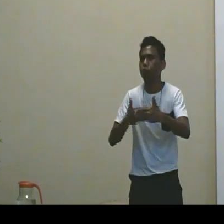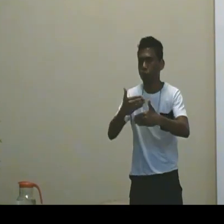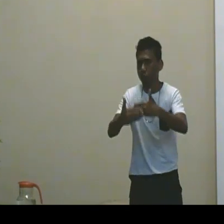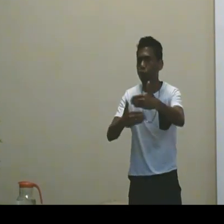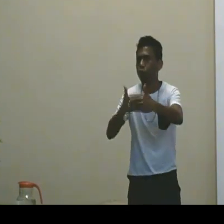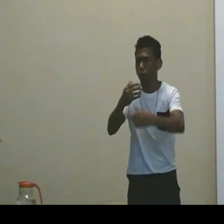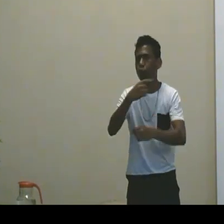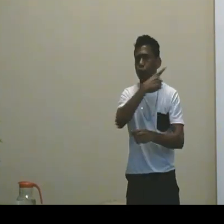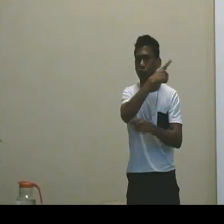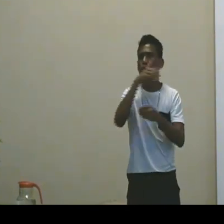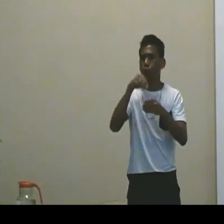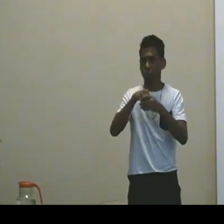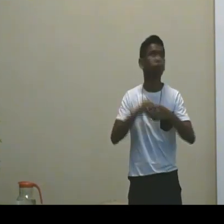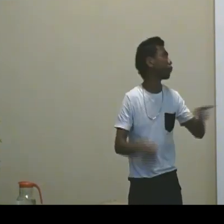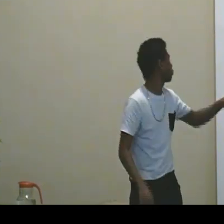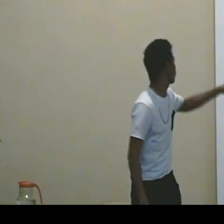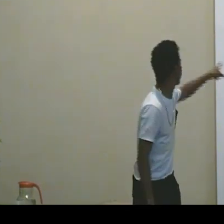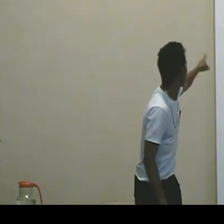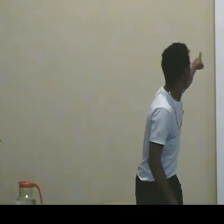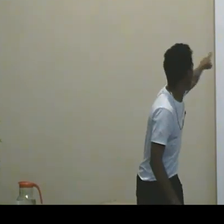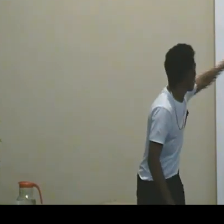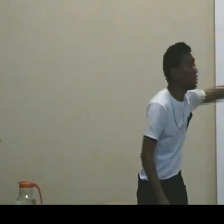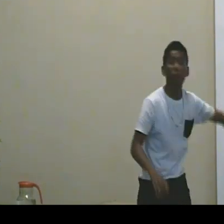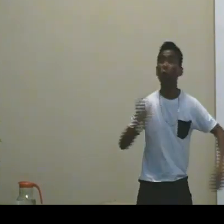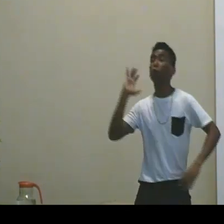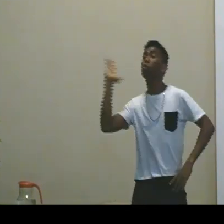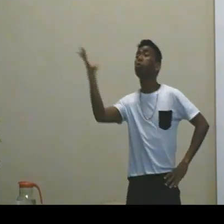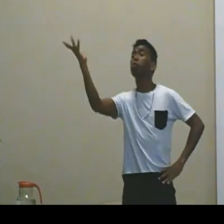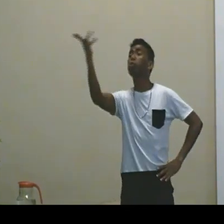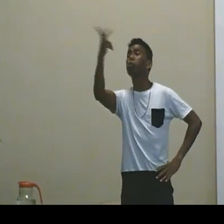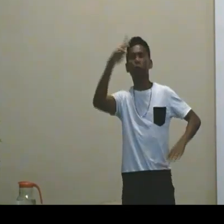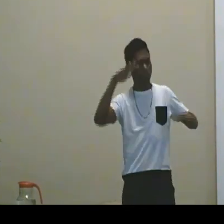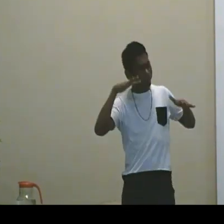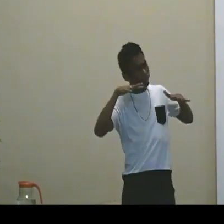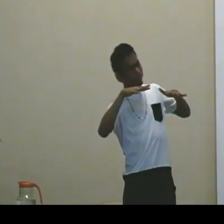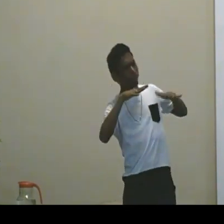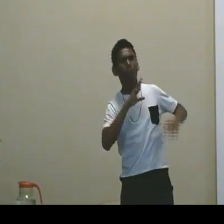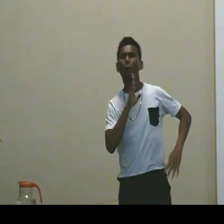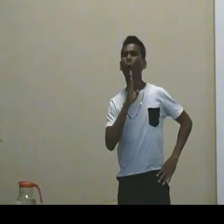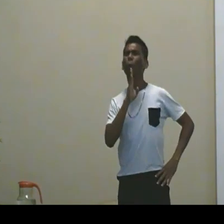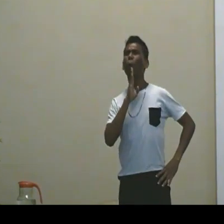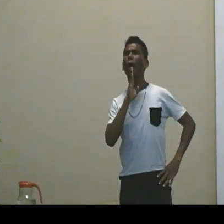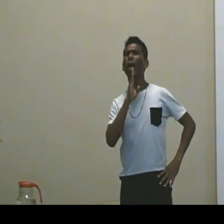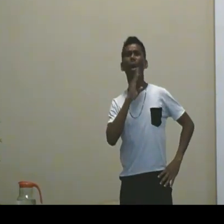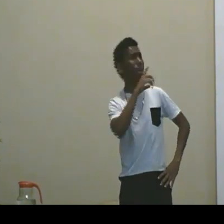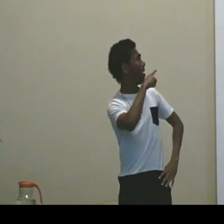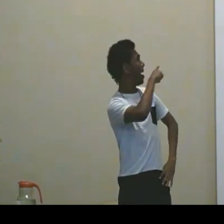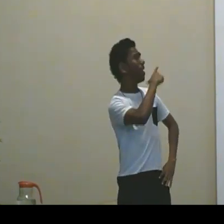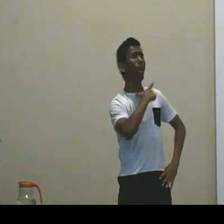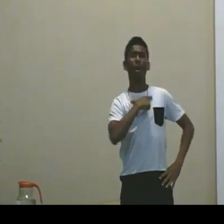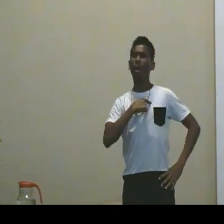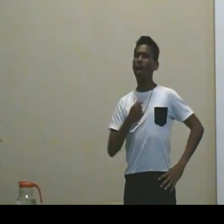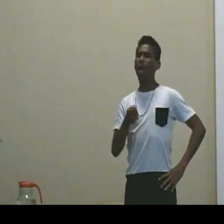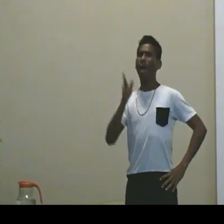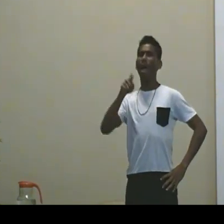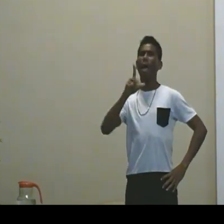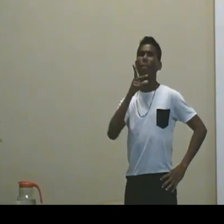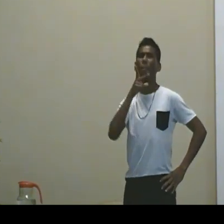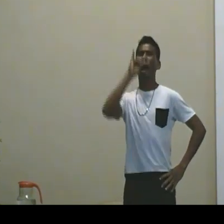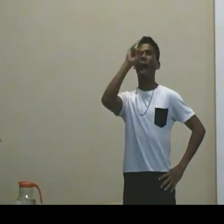Ele é um estudioso e ele é conhecido, reconhecido, o